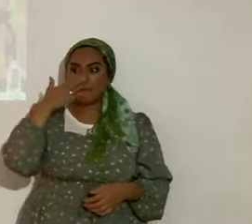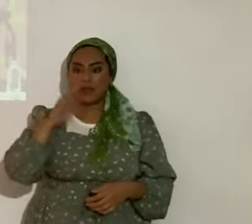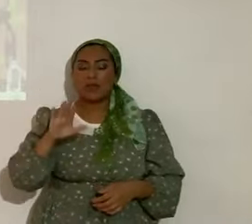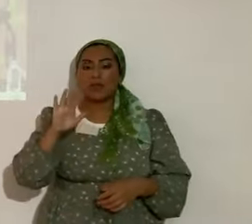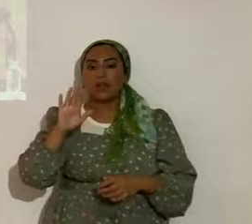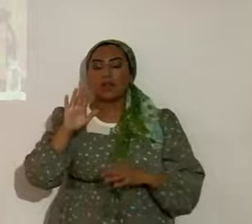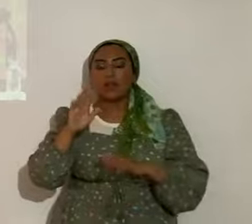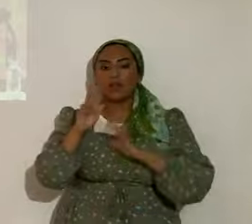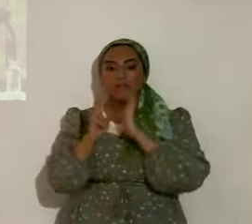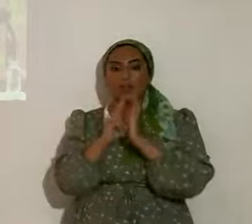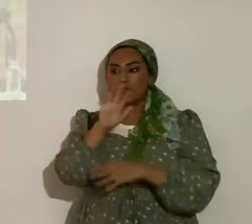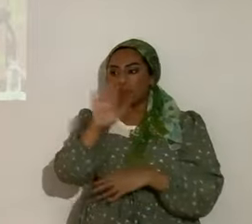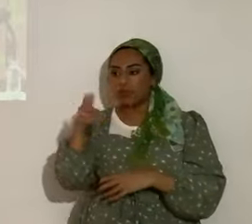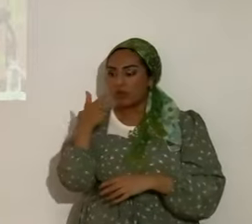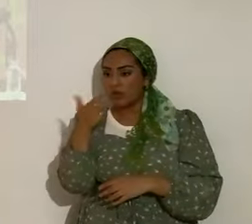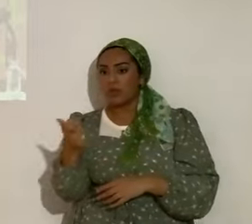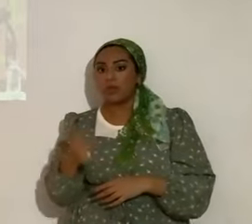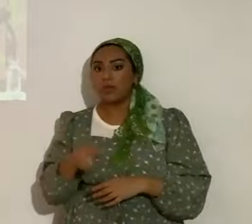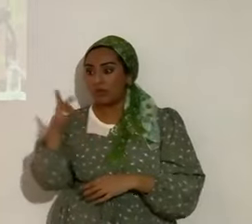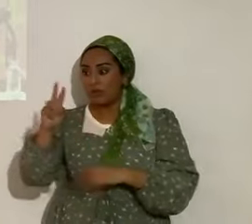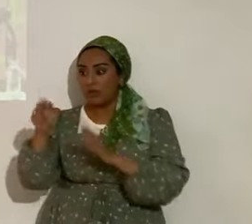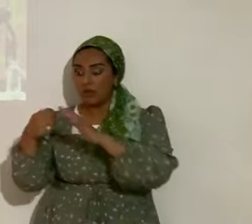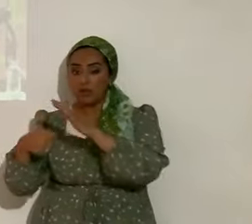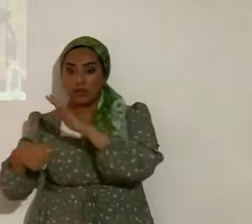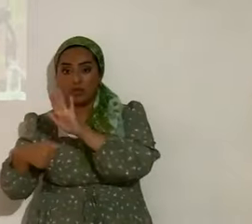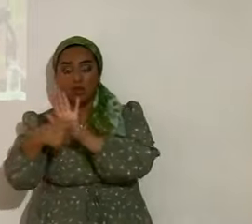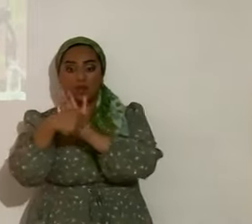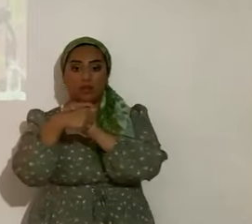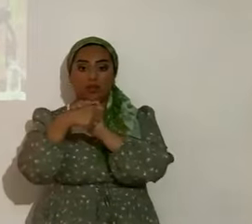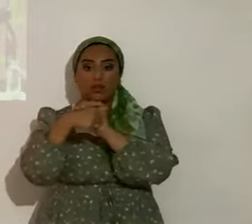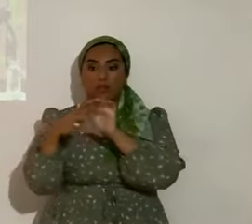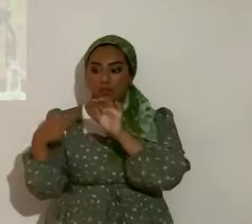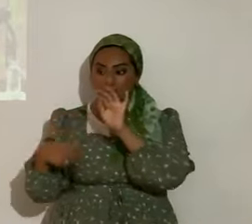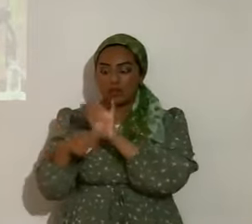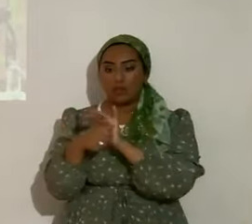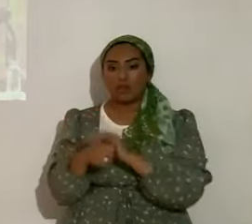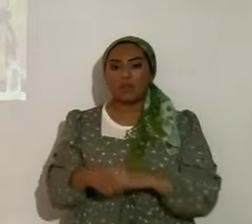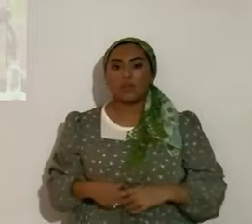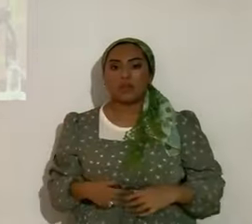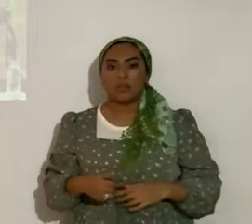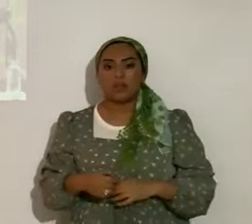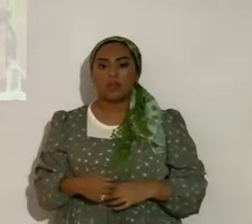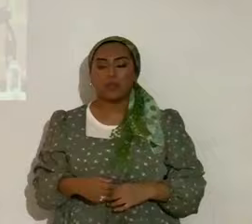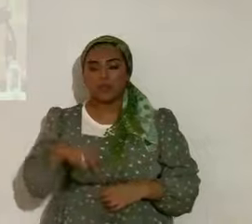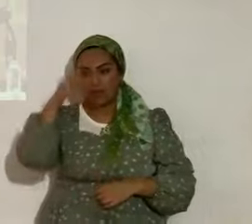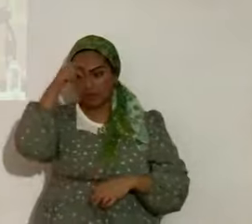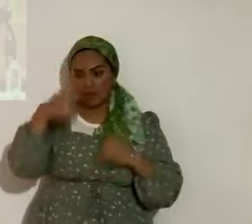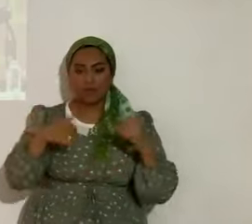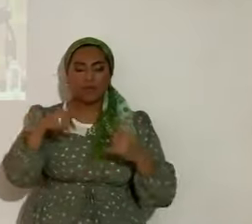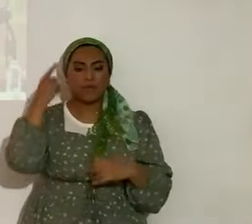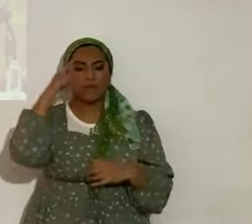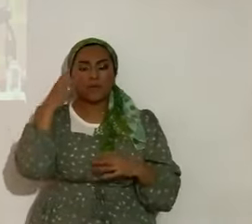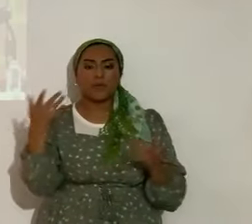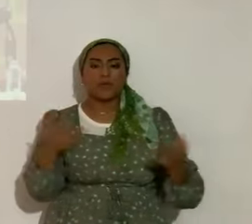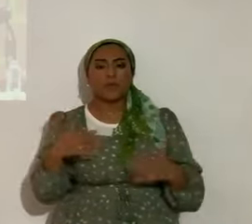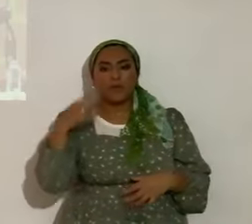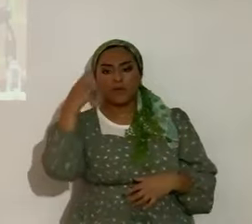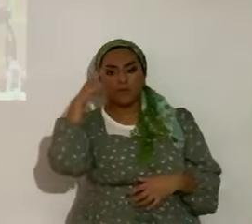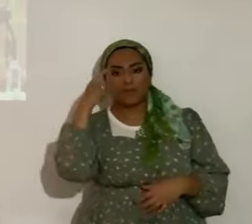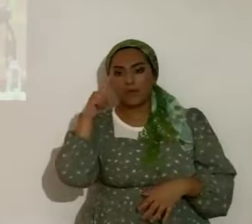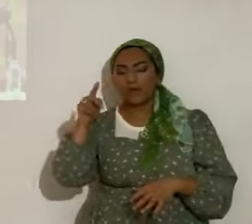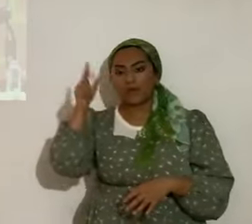que hicieron. Mire, ya se escondió atrás de las plantas. ¡Qué juego de Satanás! ¿Para qué? Ya su comisión lo reprenda. ¿Para qué se